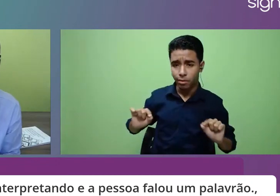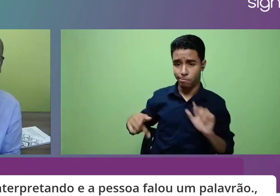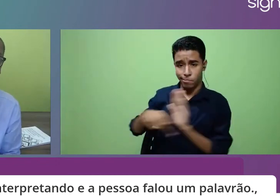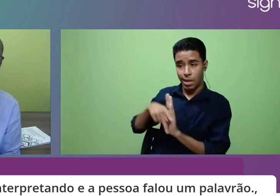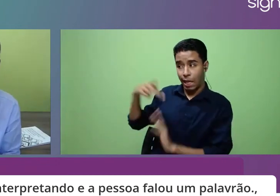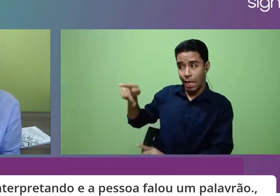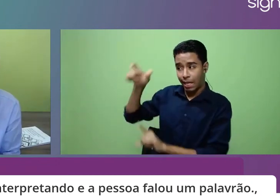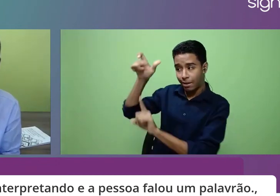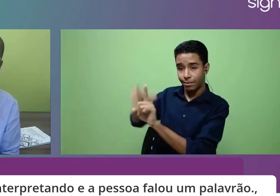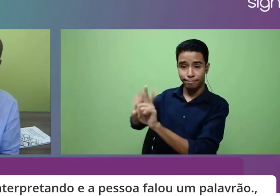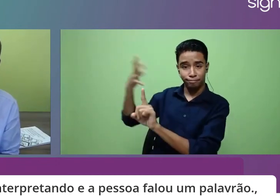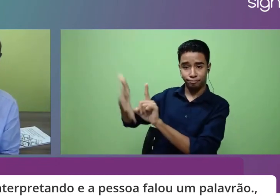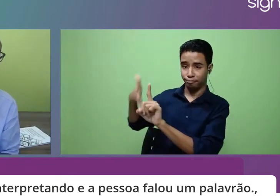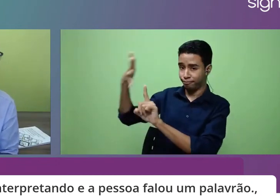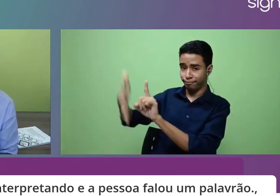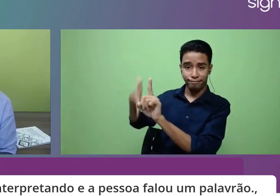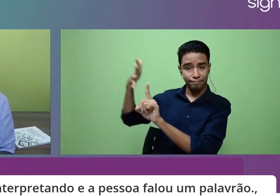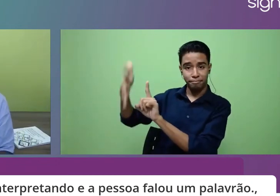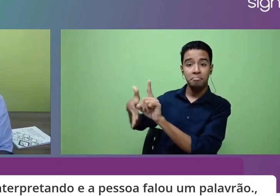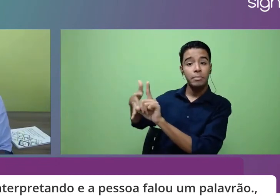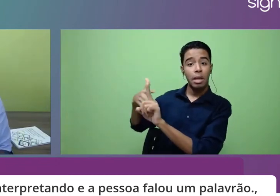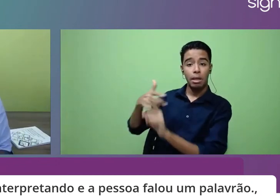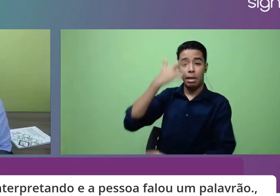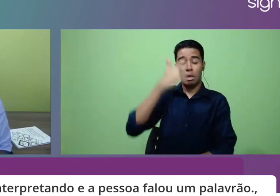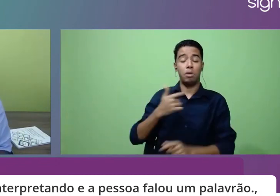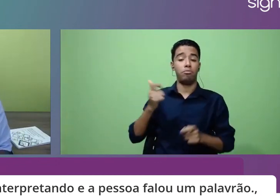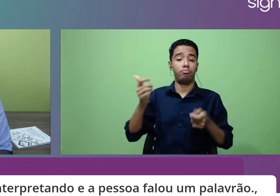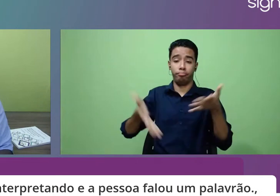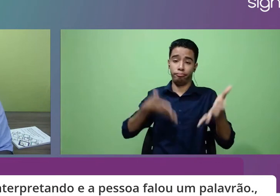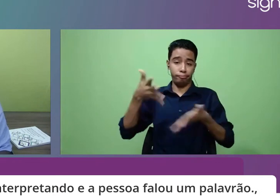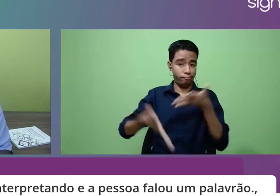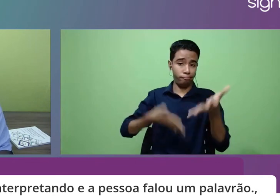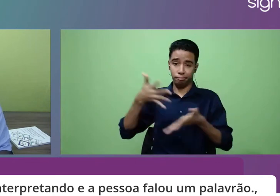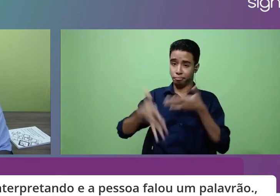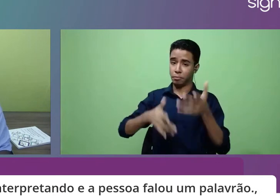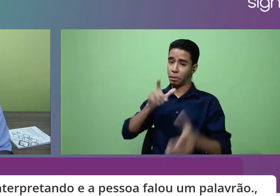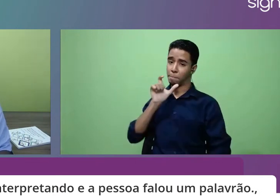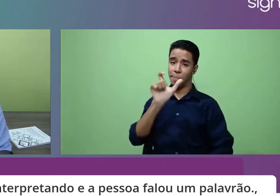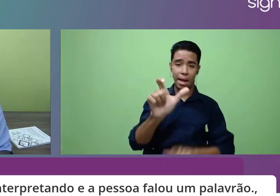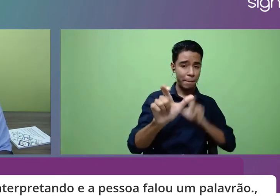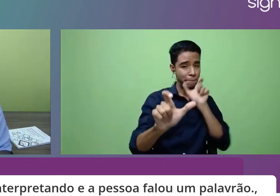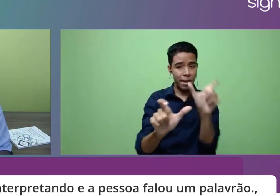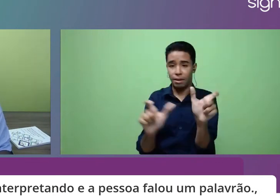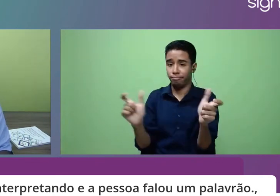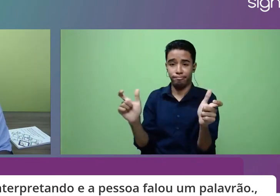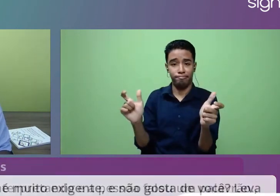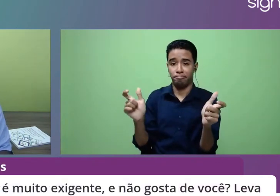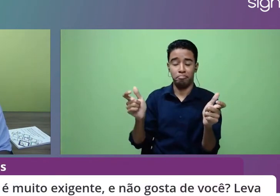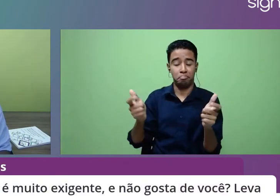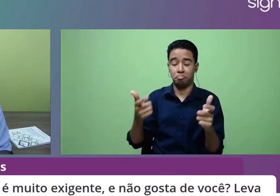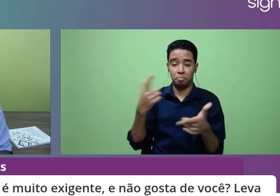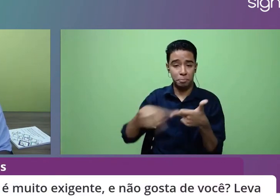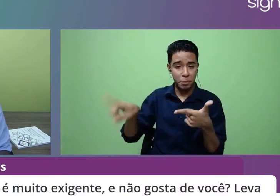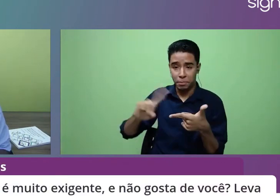Quem está produzindo o discurso é essa pessoa. Então, fala o palavrão, tá bom? Sem problema